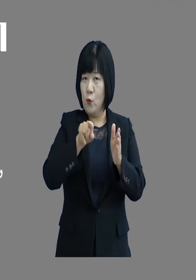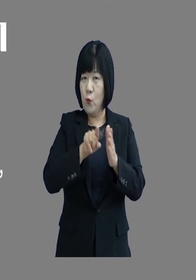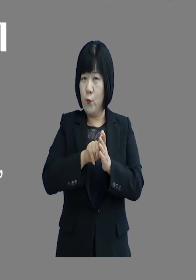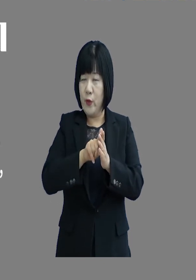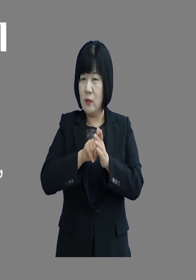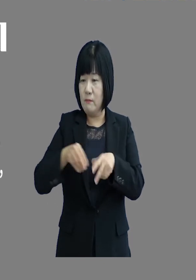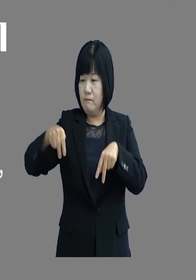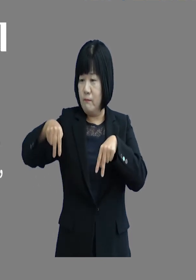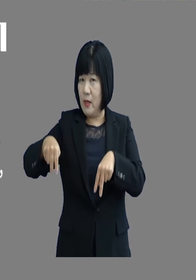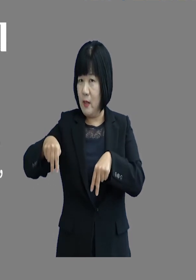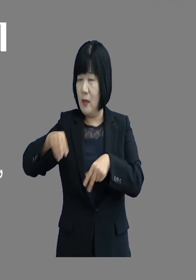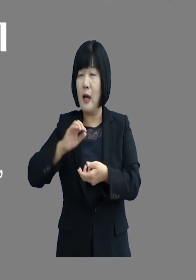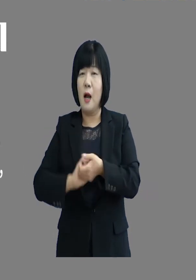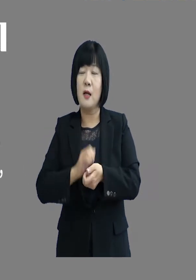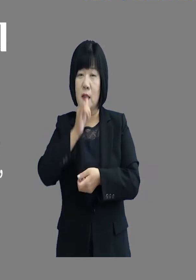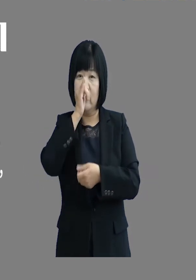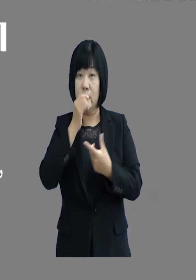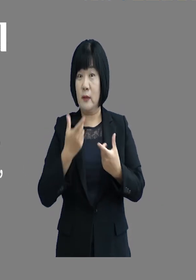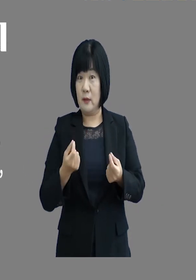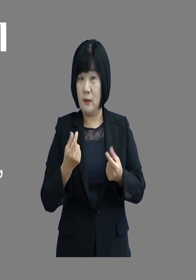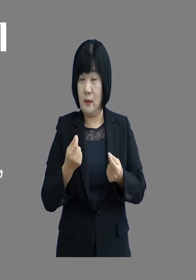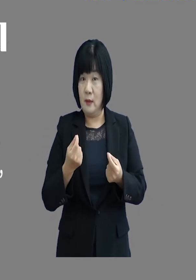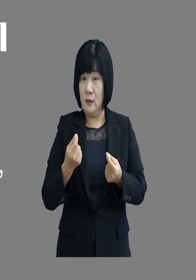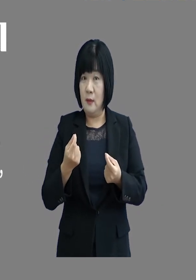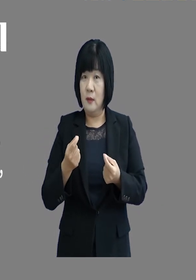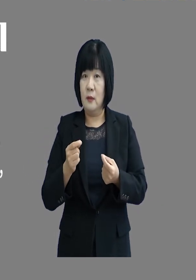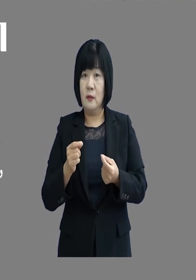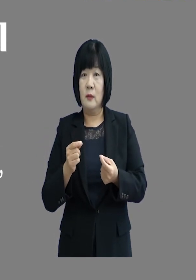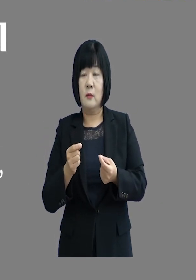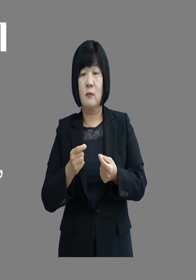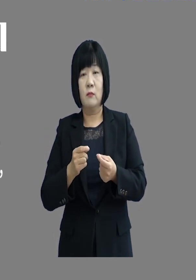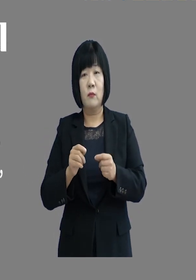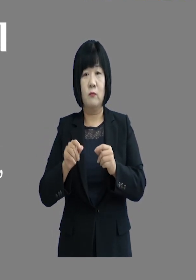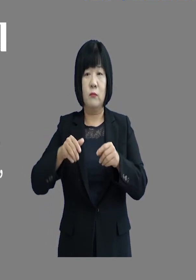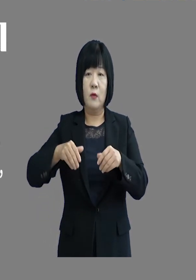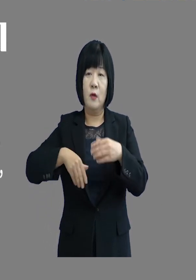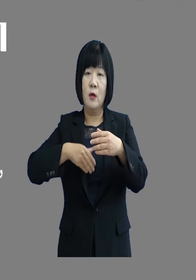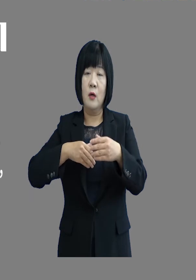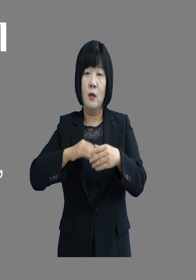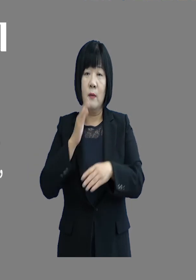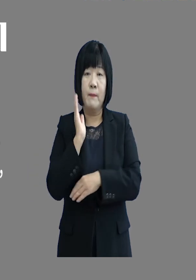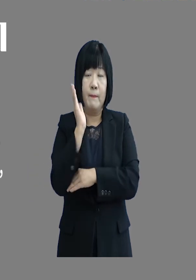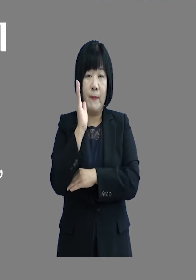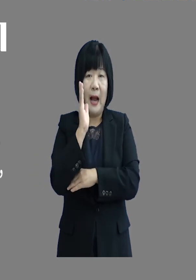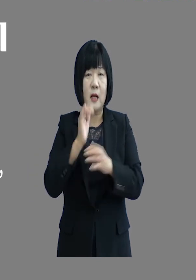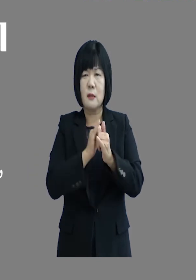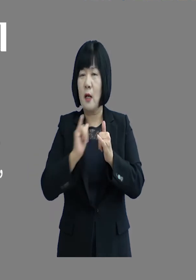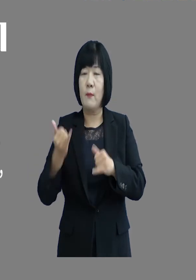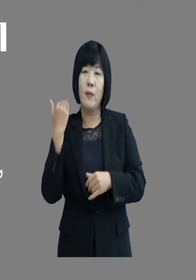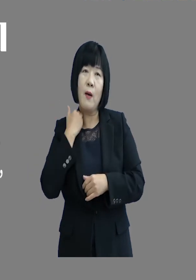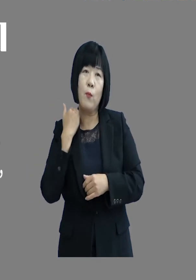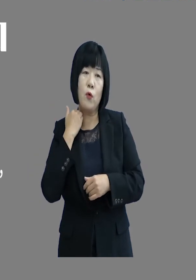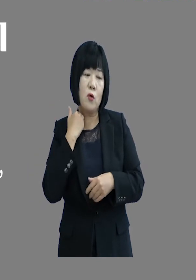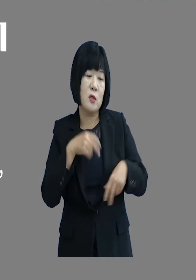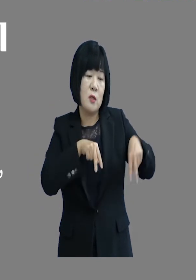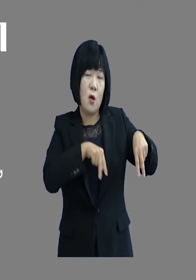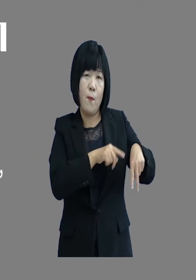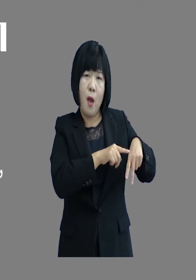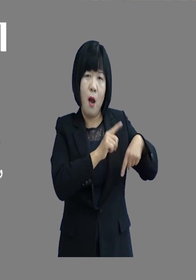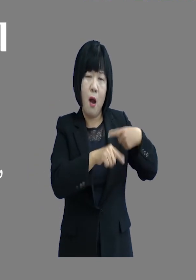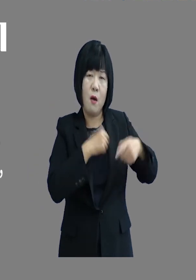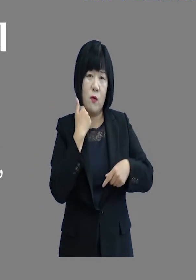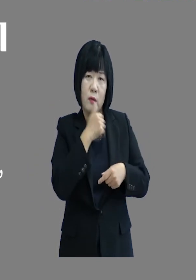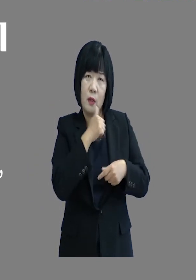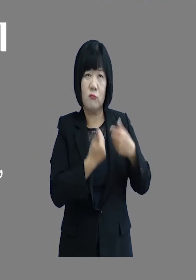조금 한계가 있는 것 같고 전체로 하니까 주된 게 안 보이고 옆에서 계속 보이니까 조금 이질감도 조금 생기는 것 같고